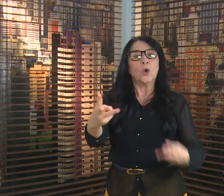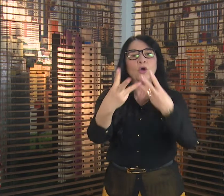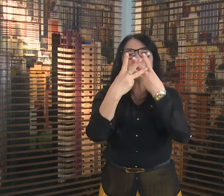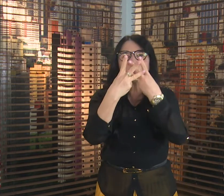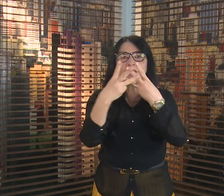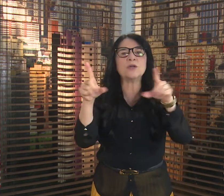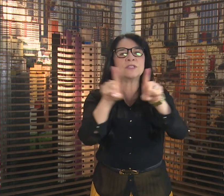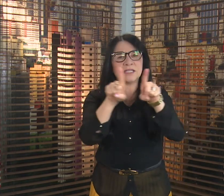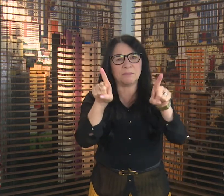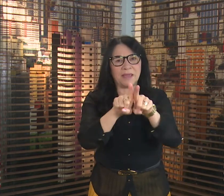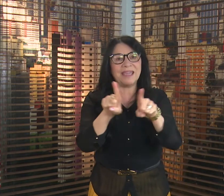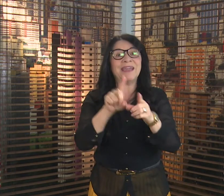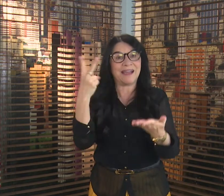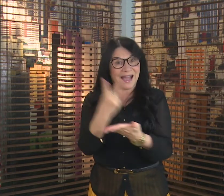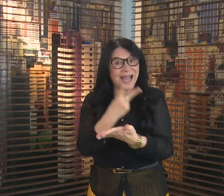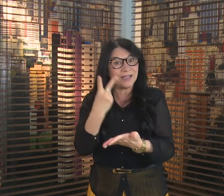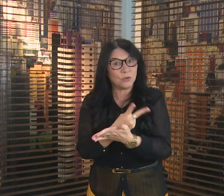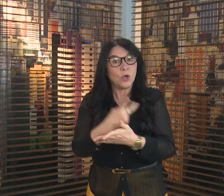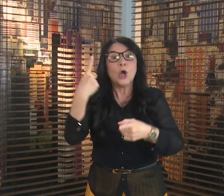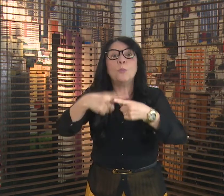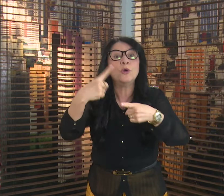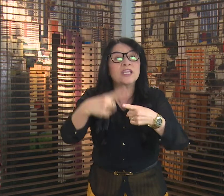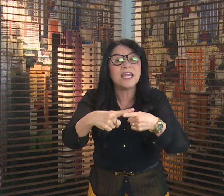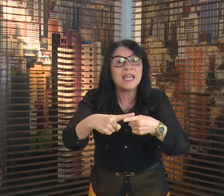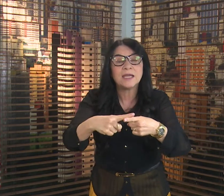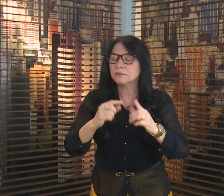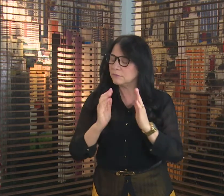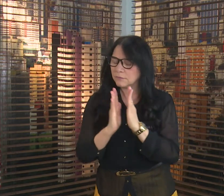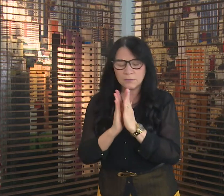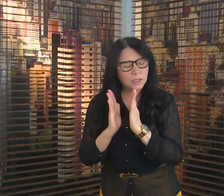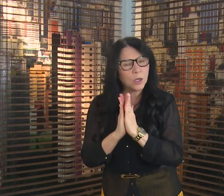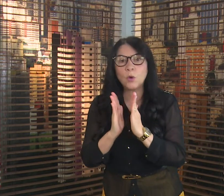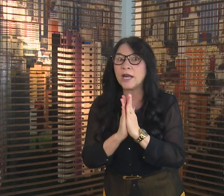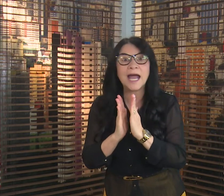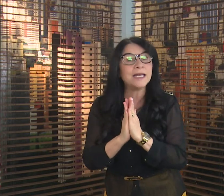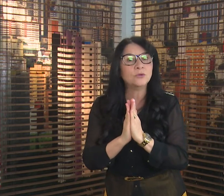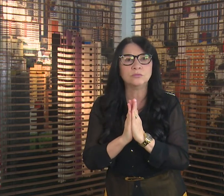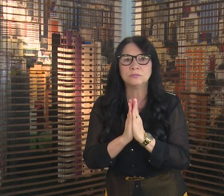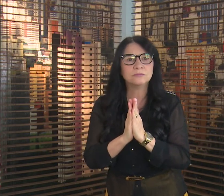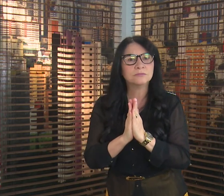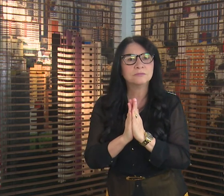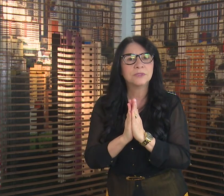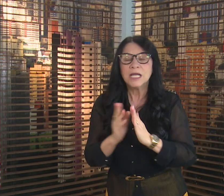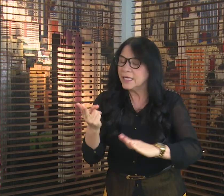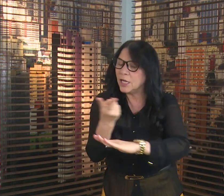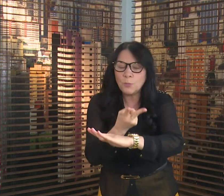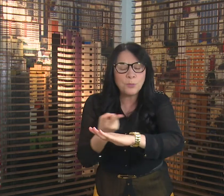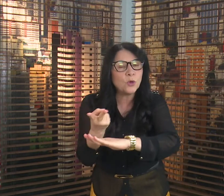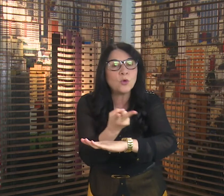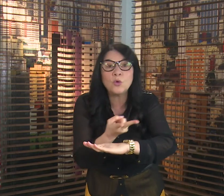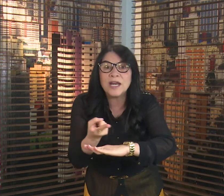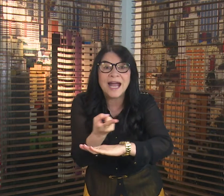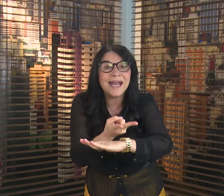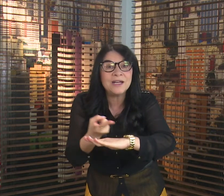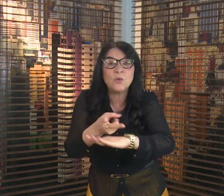Os judeus também erraram porque não oraram, não procuraram